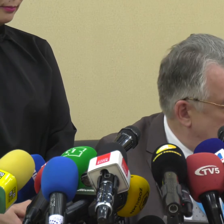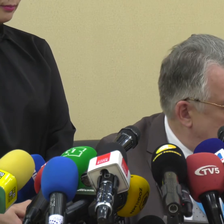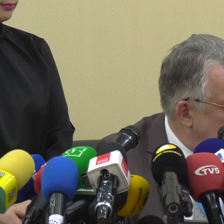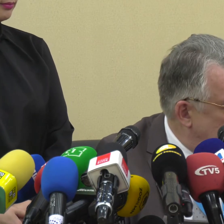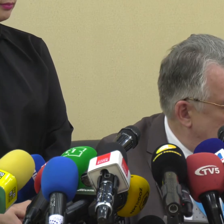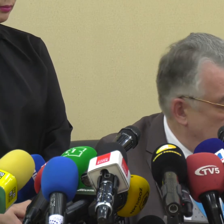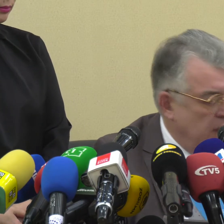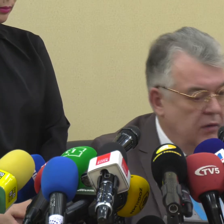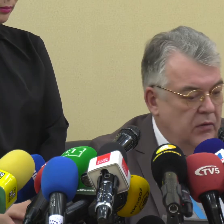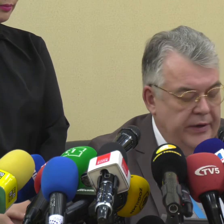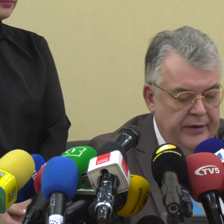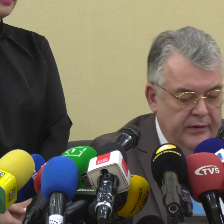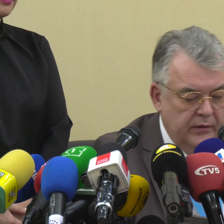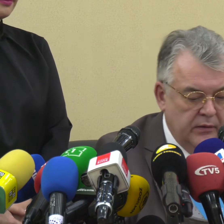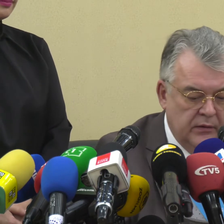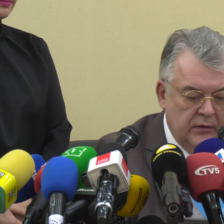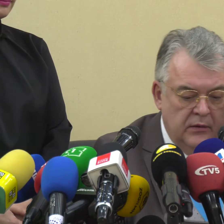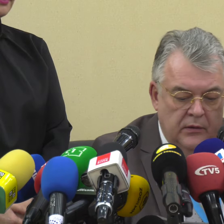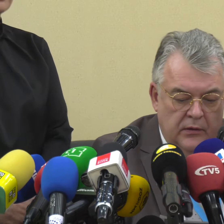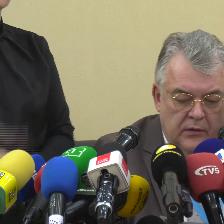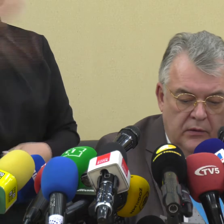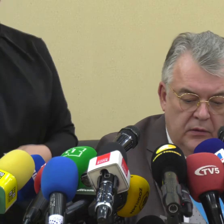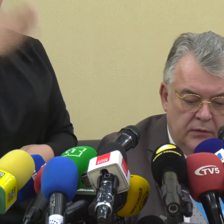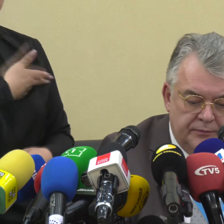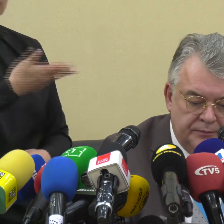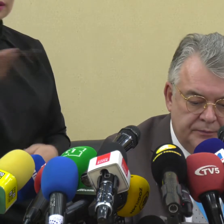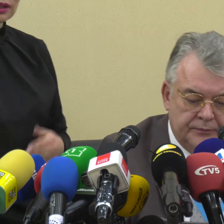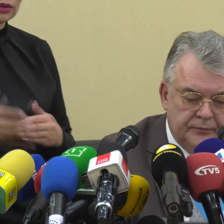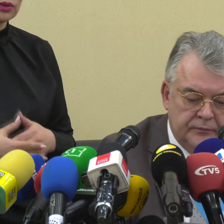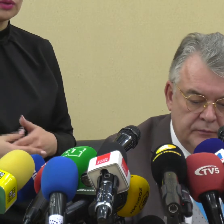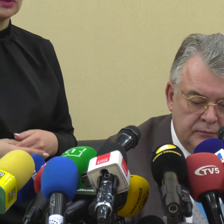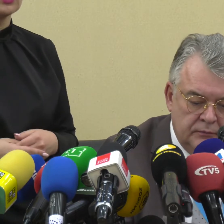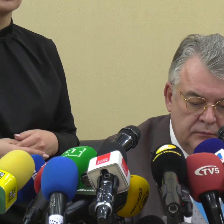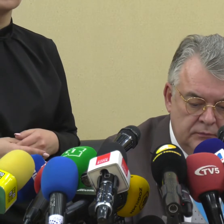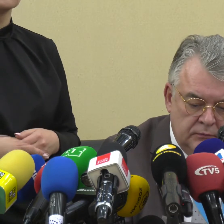Later. Okay, now. Okay. Сайн бацхан уу?